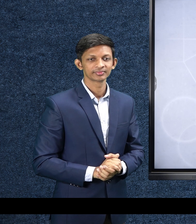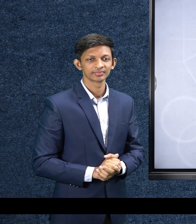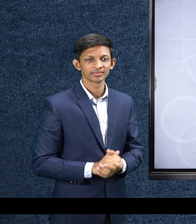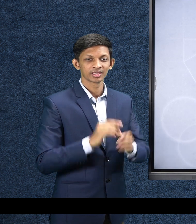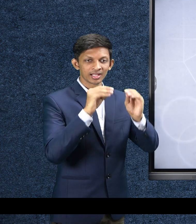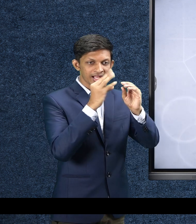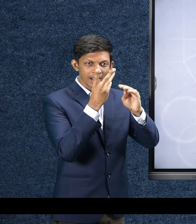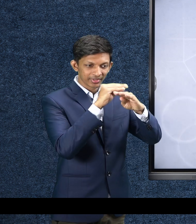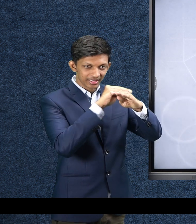प्रमाण,